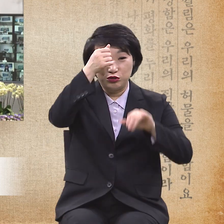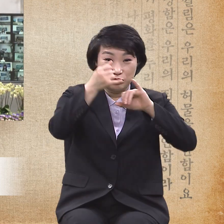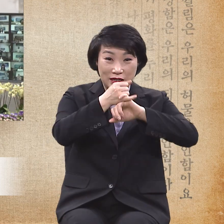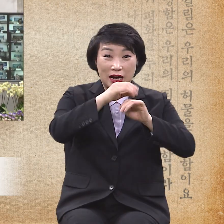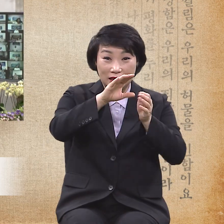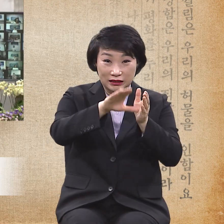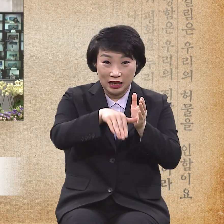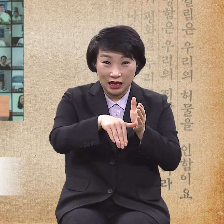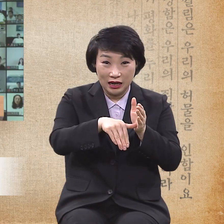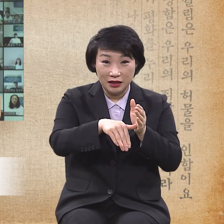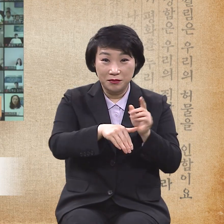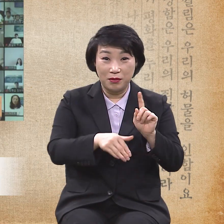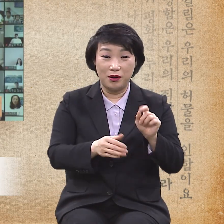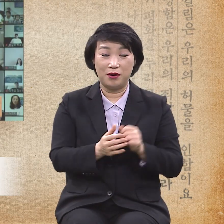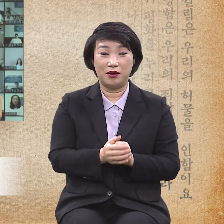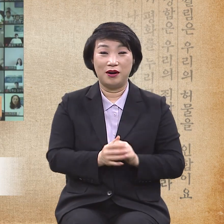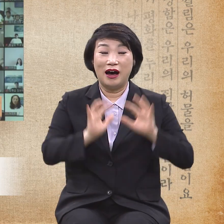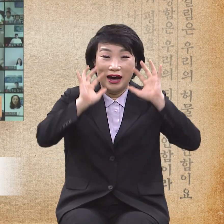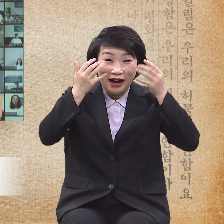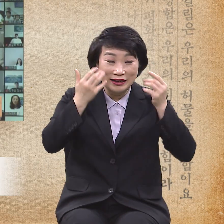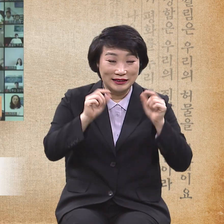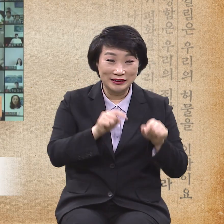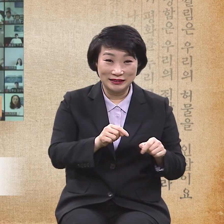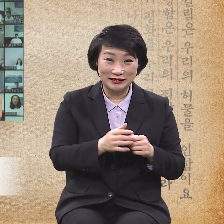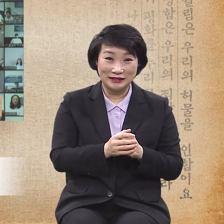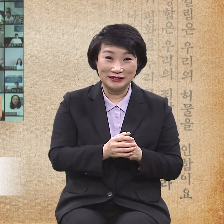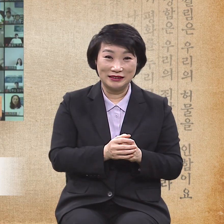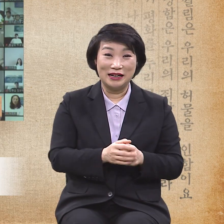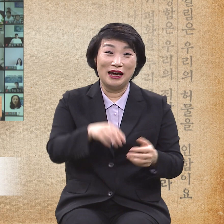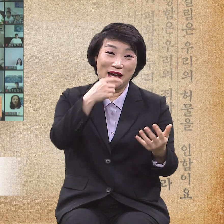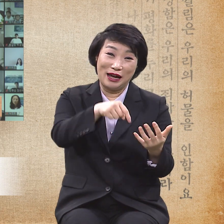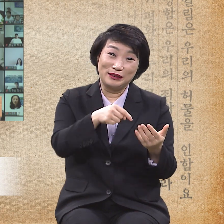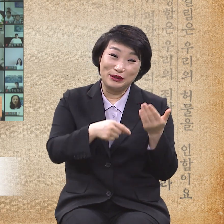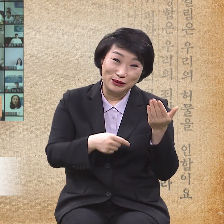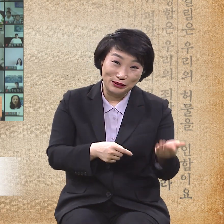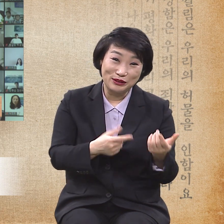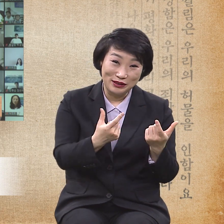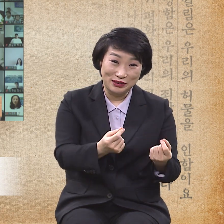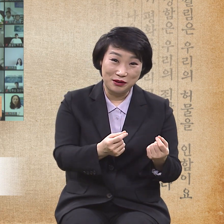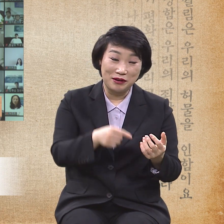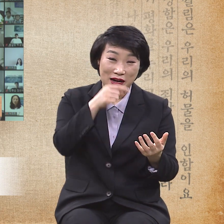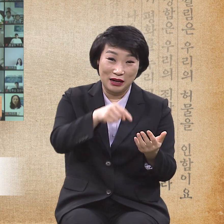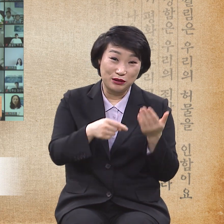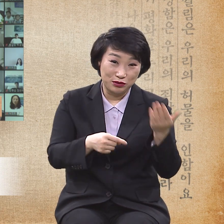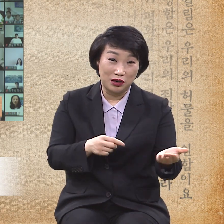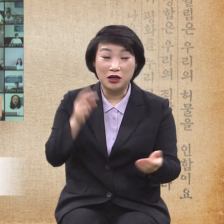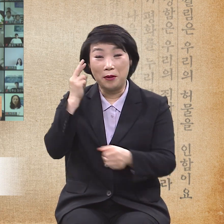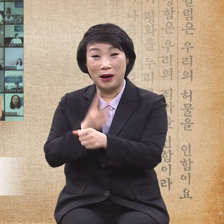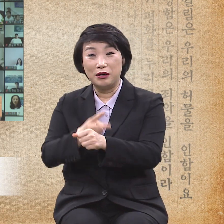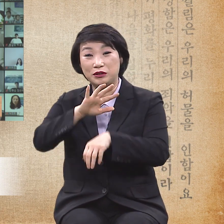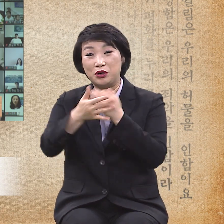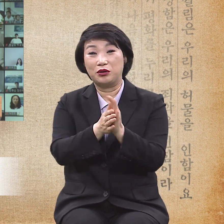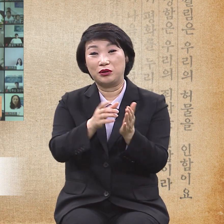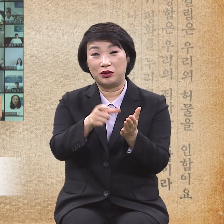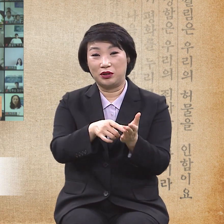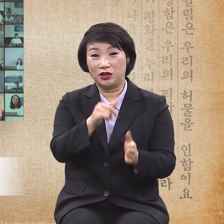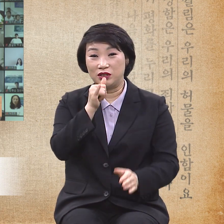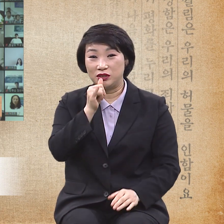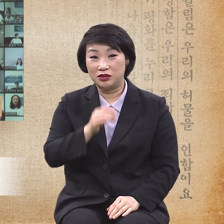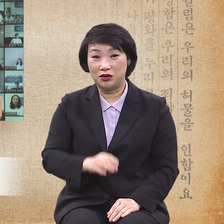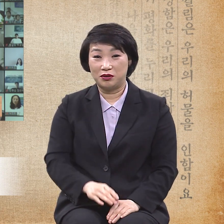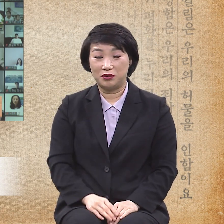구약시대는 그저 어린 애기들에게 가르쳤다고 사도 바울이 성경에 말하고